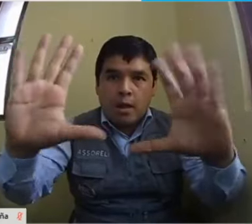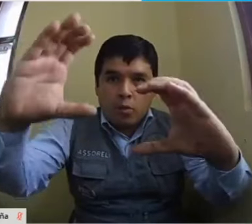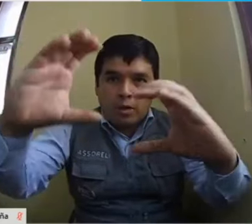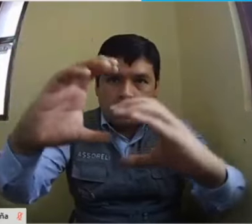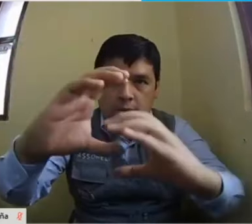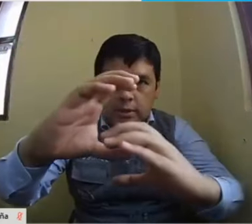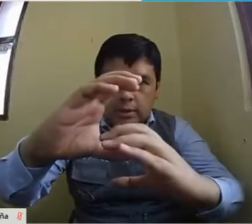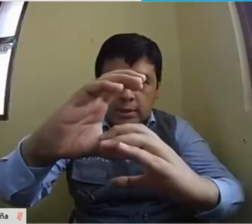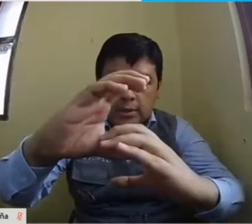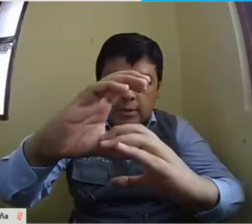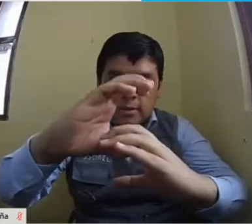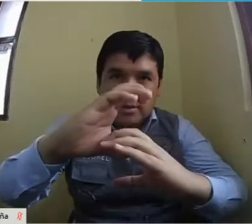manos,